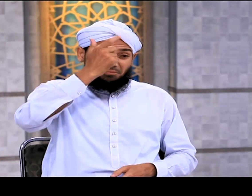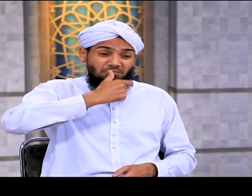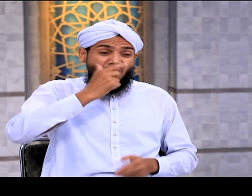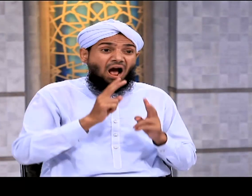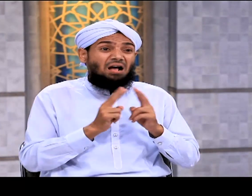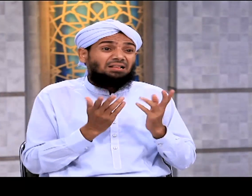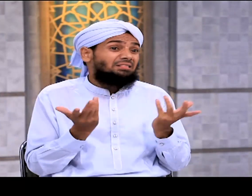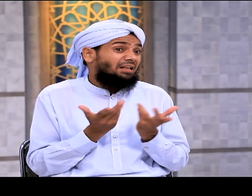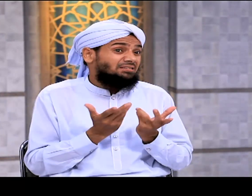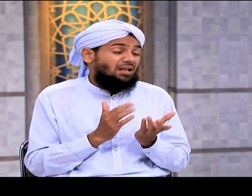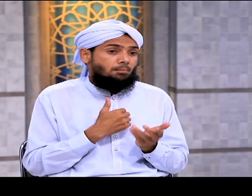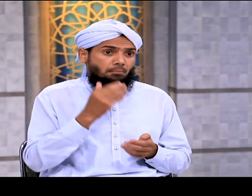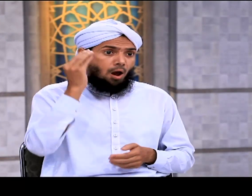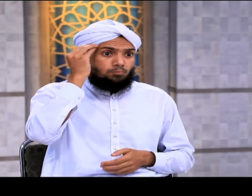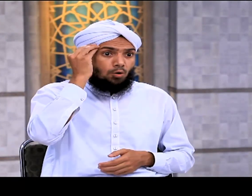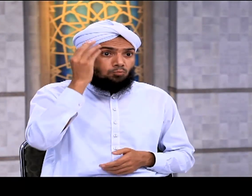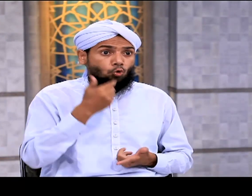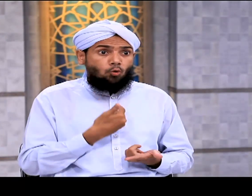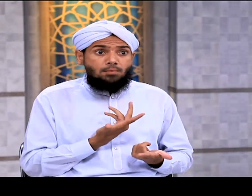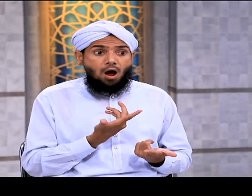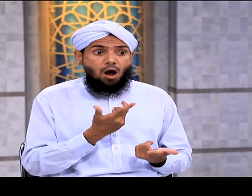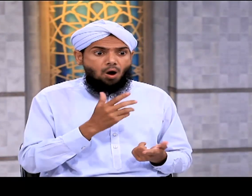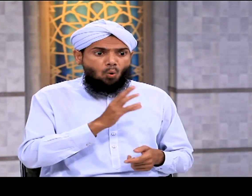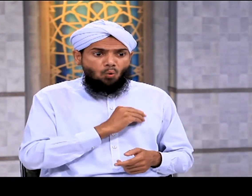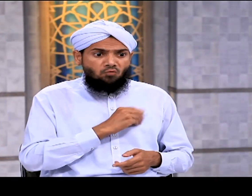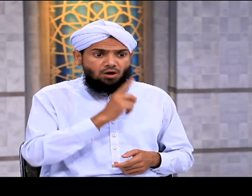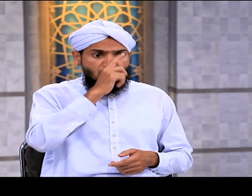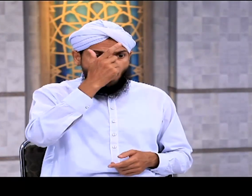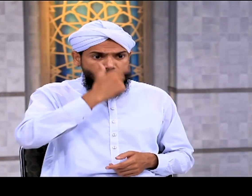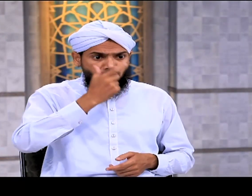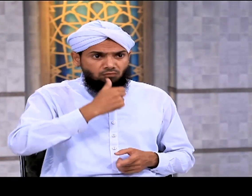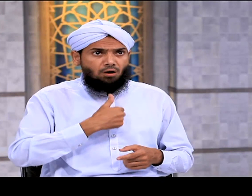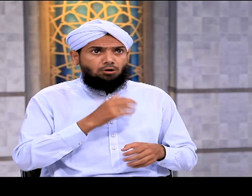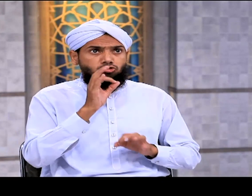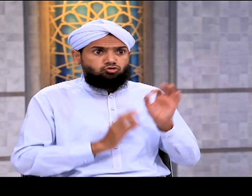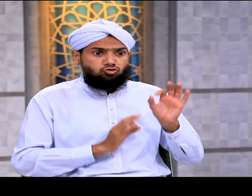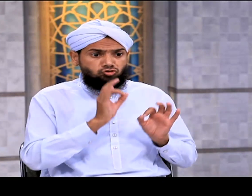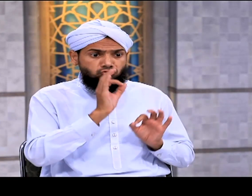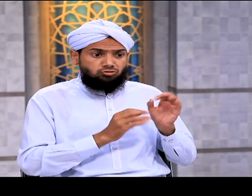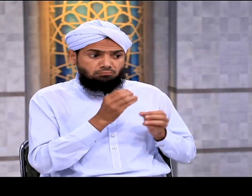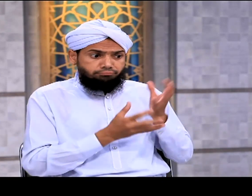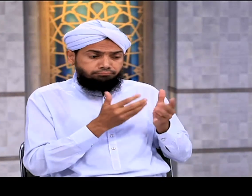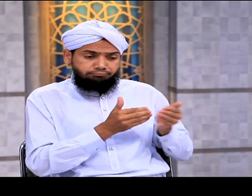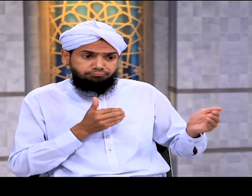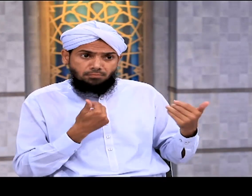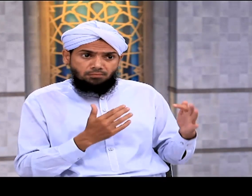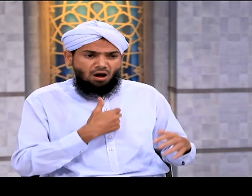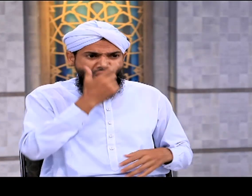بھائیوں، معلوم ہوا خوف خدا کے سبب رونا جہنم سے بچانے والا عمل ہے۔ کاش ہمیں خالص